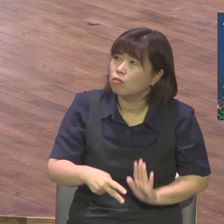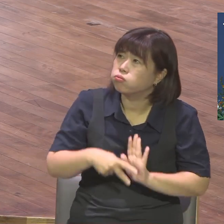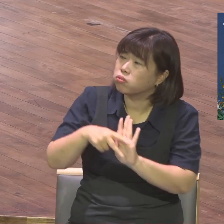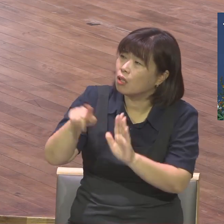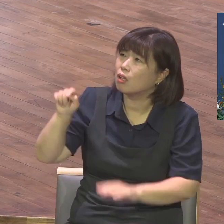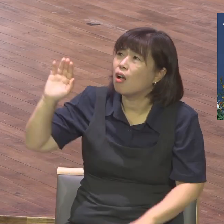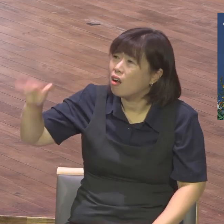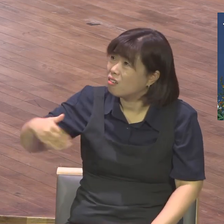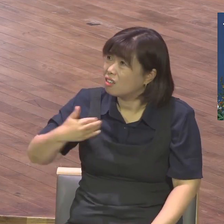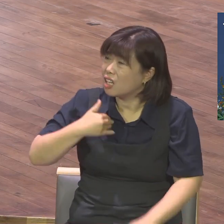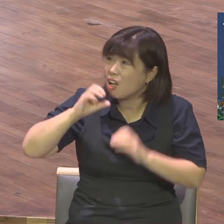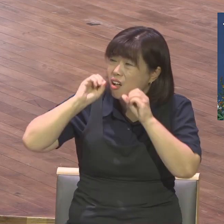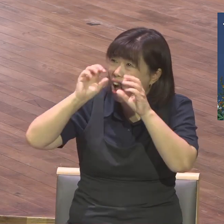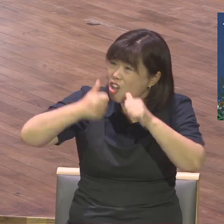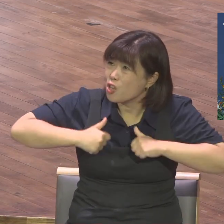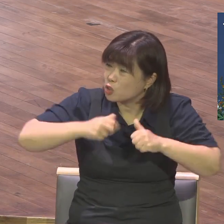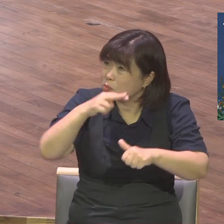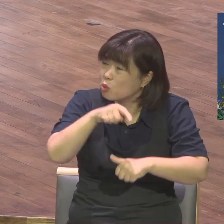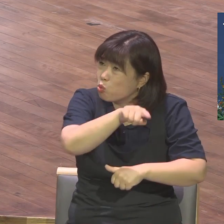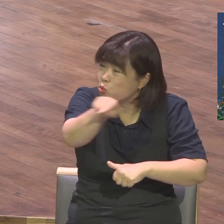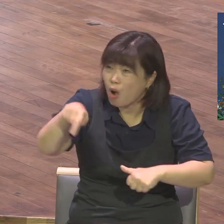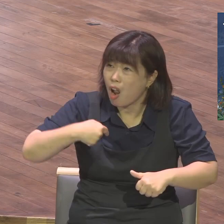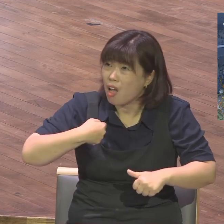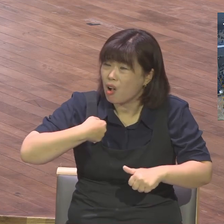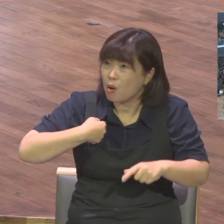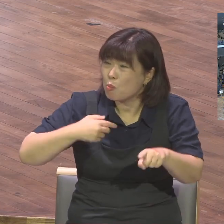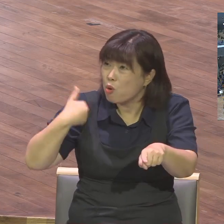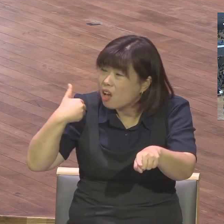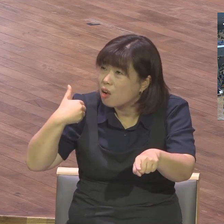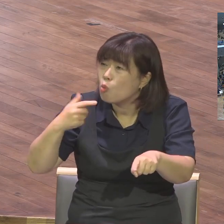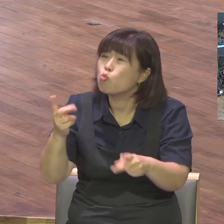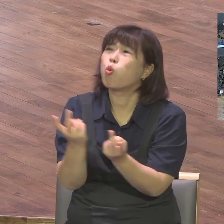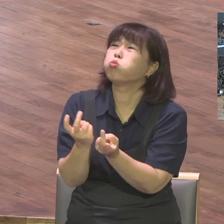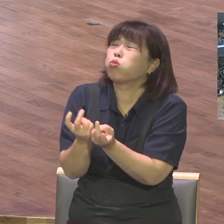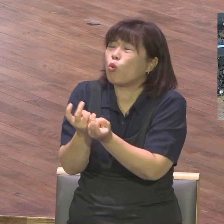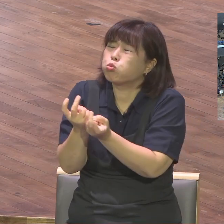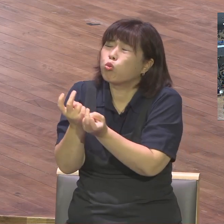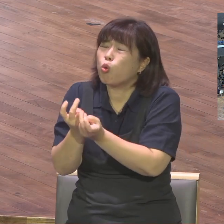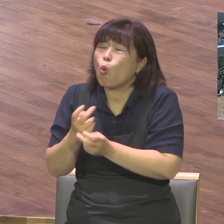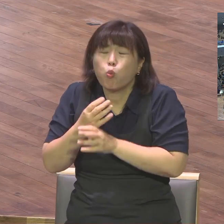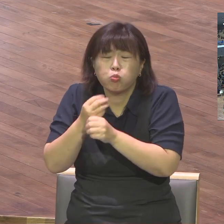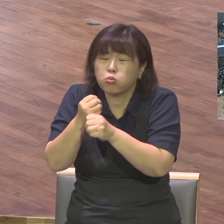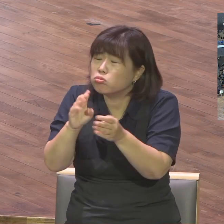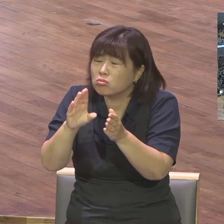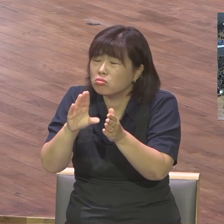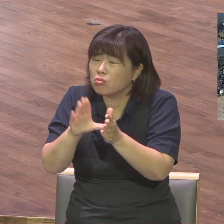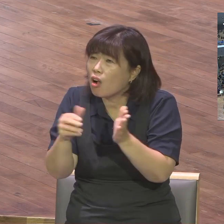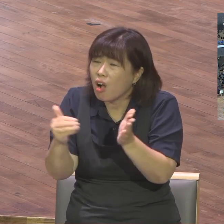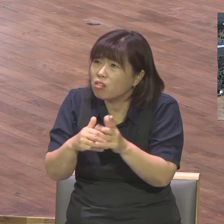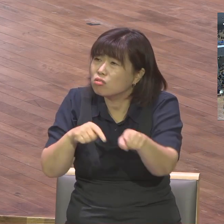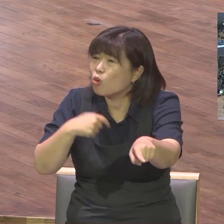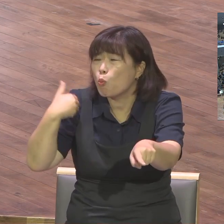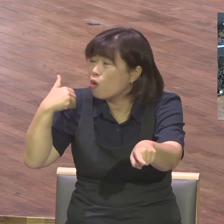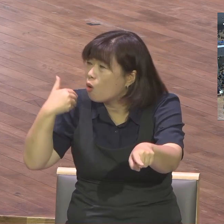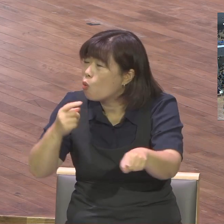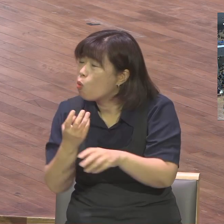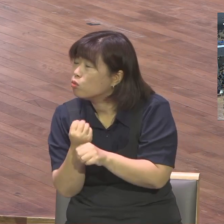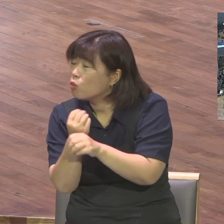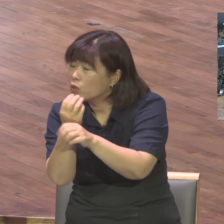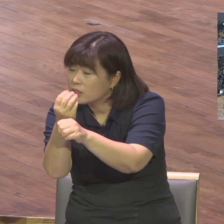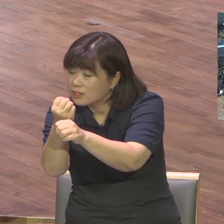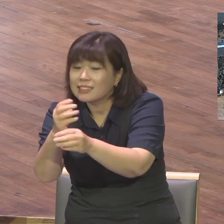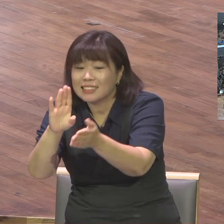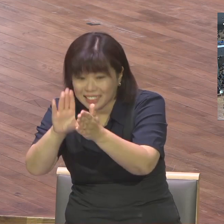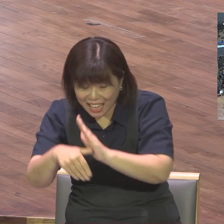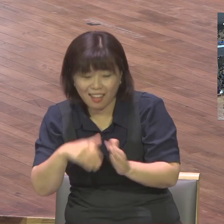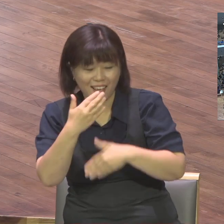하나님께 다시 질문합니다. 11절입니다. 내가 이르되 주여 어느 때까지니까 하였더니 주께서 대답하시되